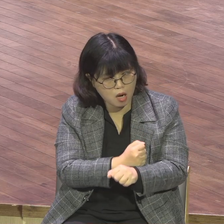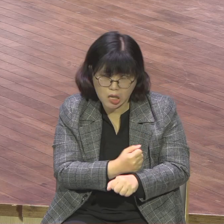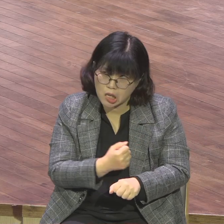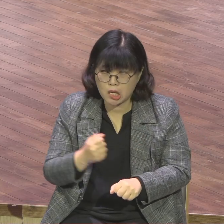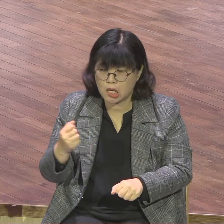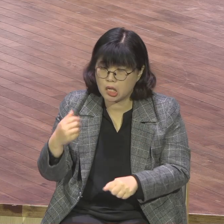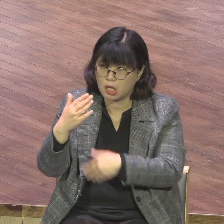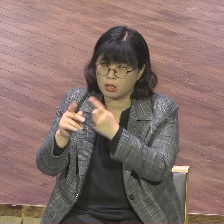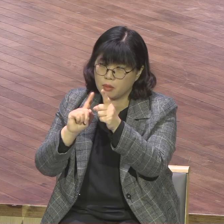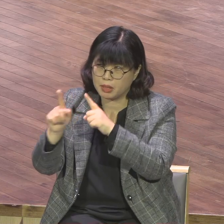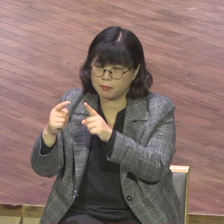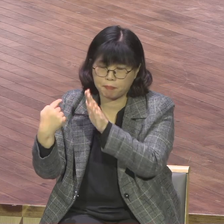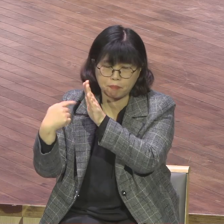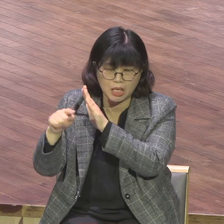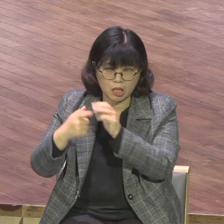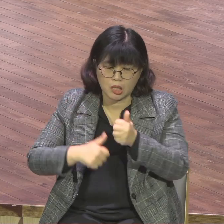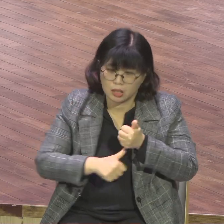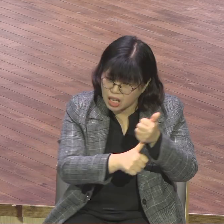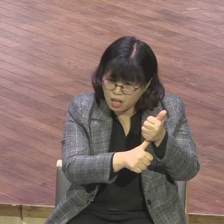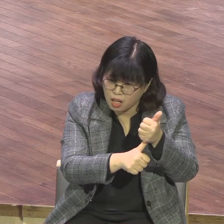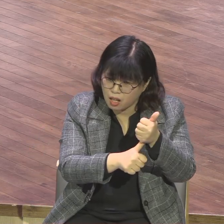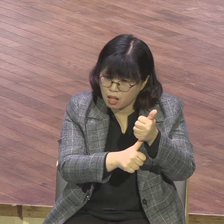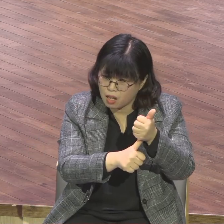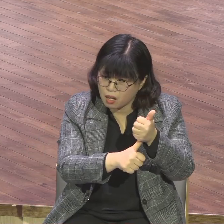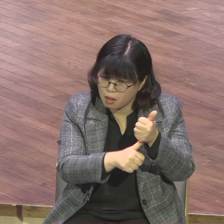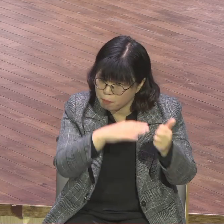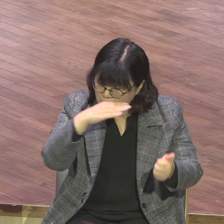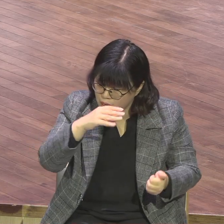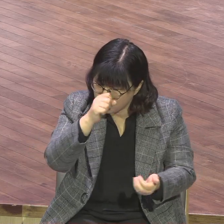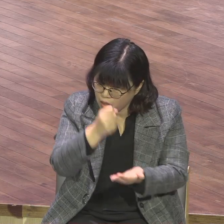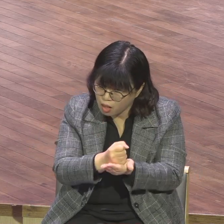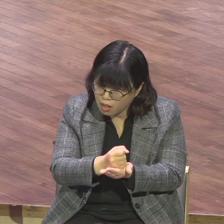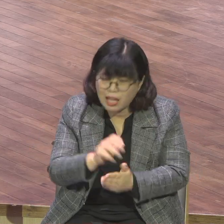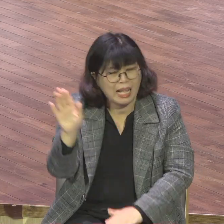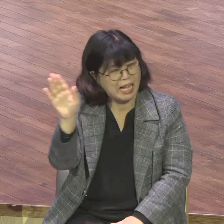불도가 심해서 제가 부모님 돌아가시고 나면